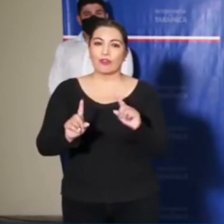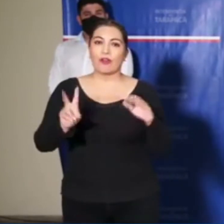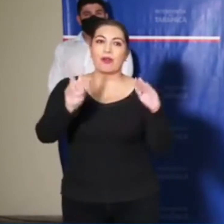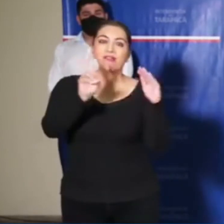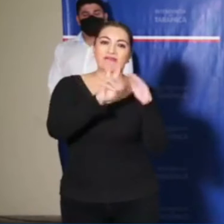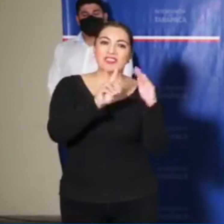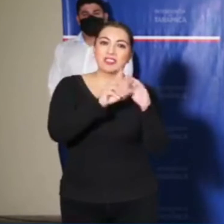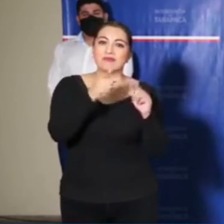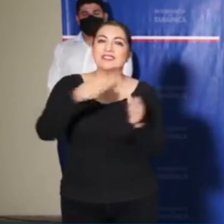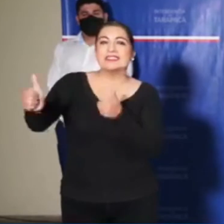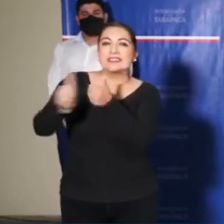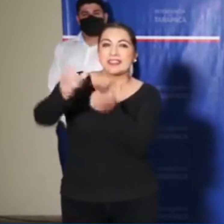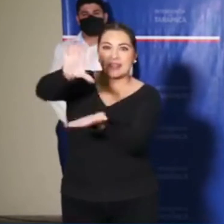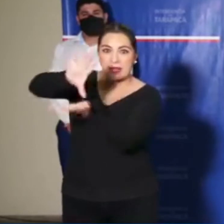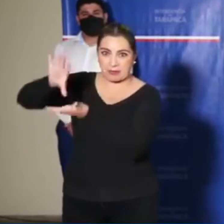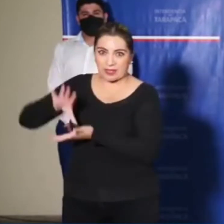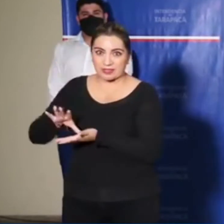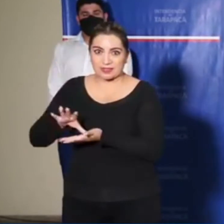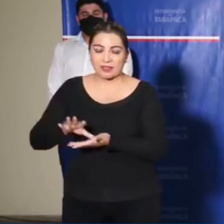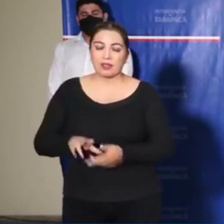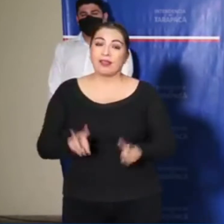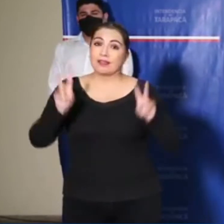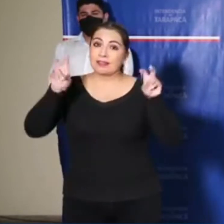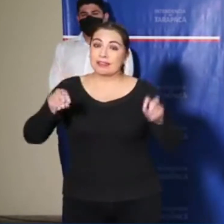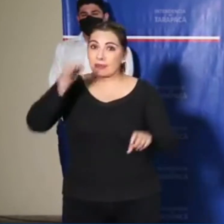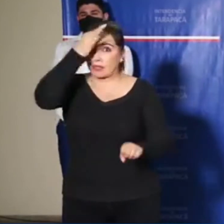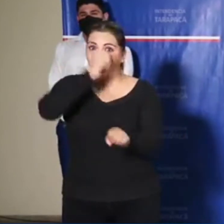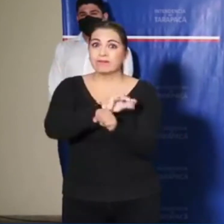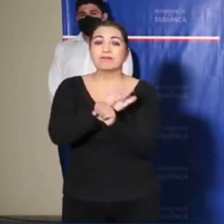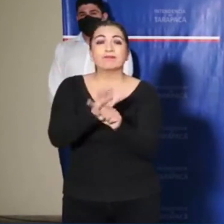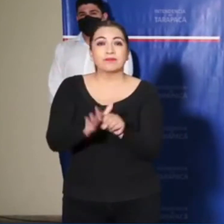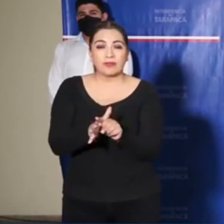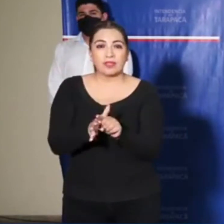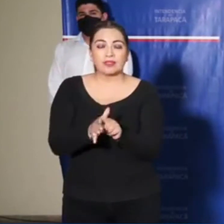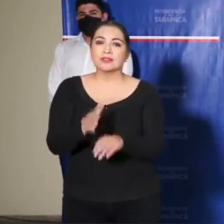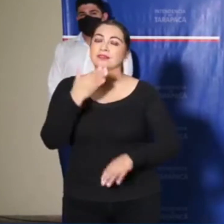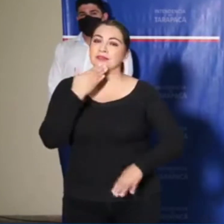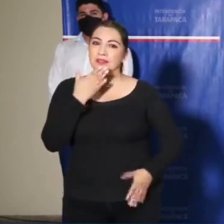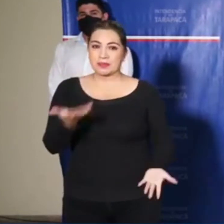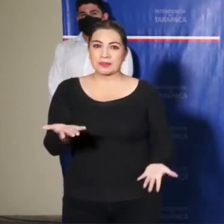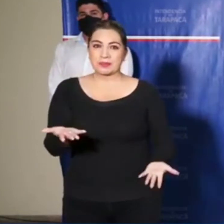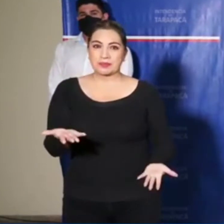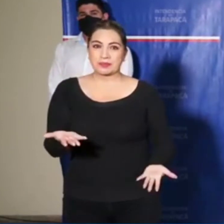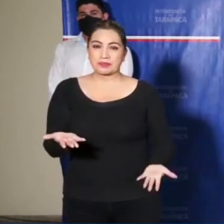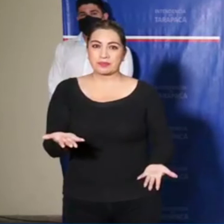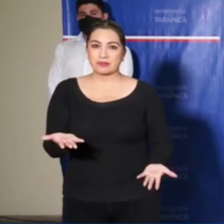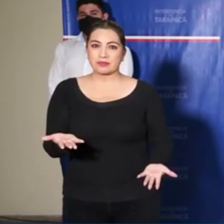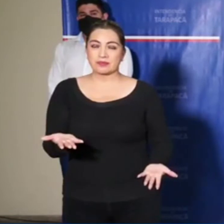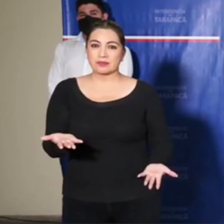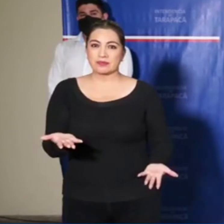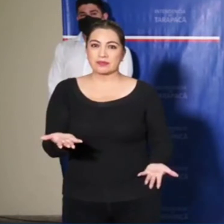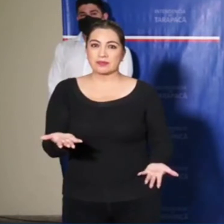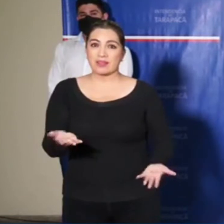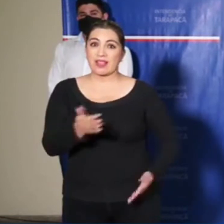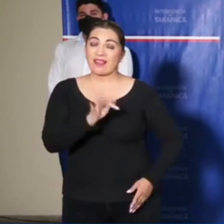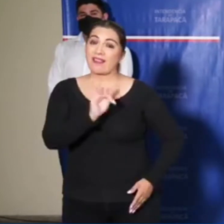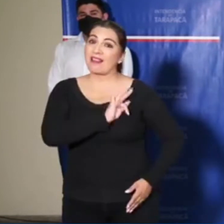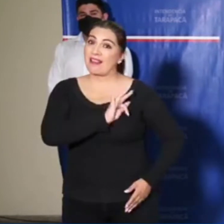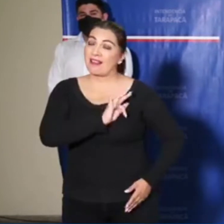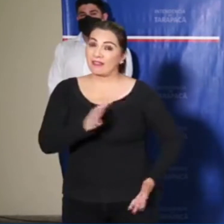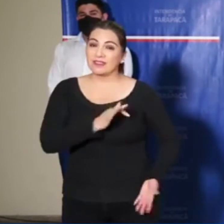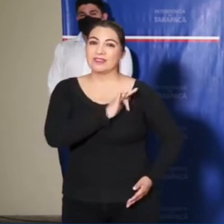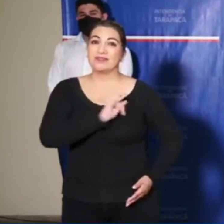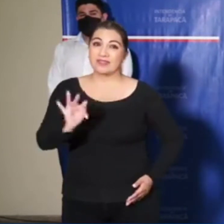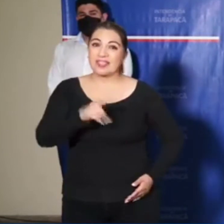países. Este efecto de la pandemia también ha llegado hasta hasta lo más profundo de la fe, y por lo tanto